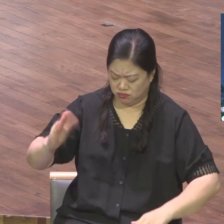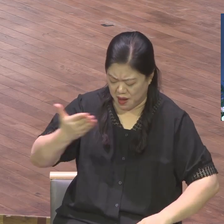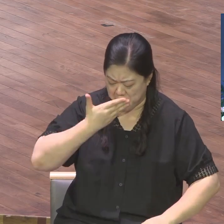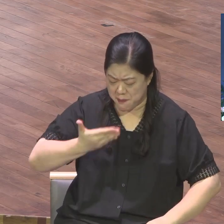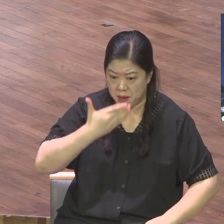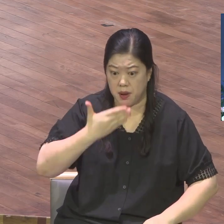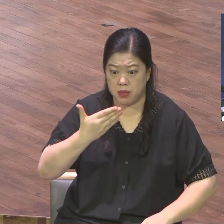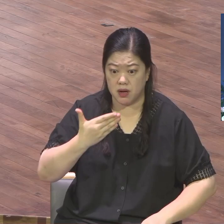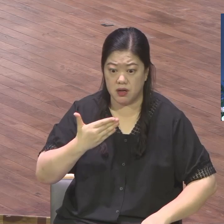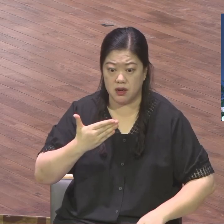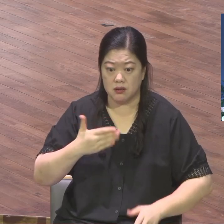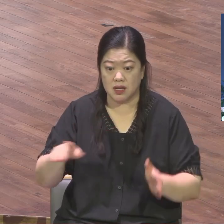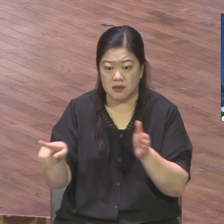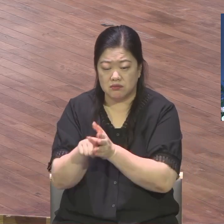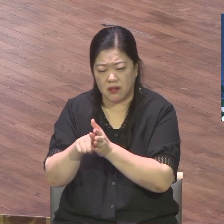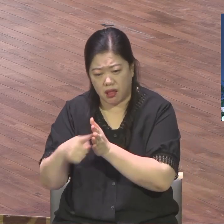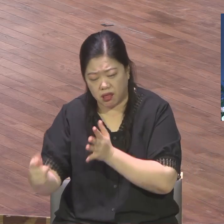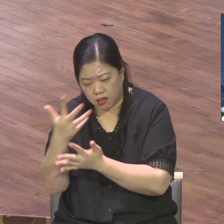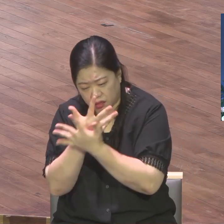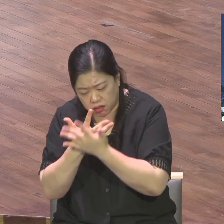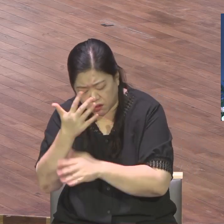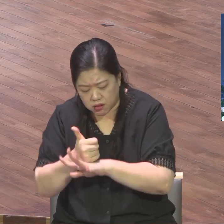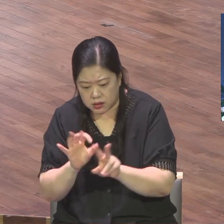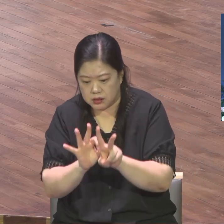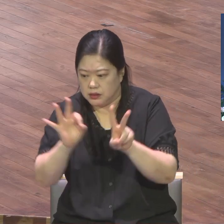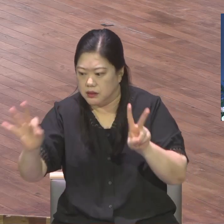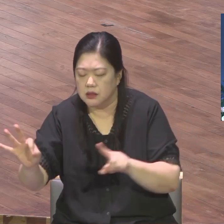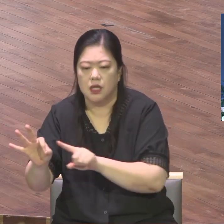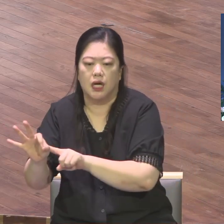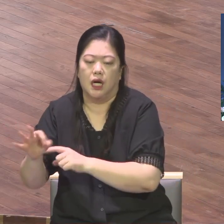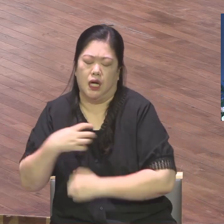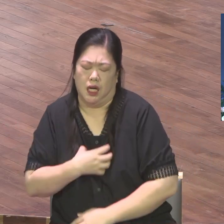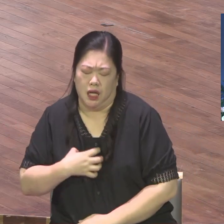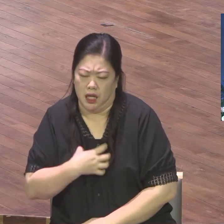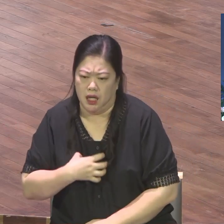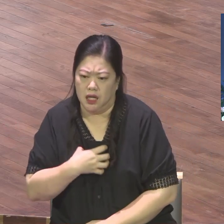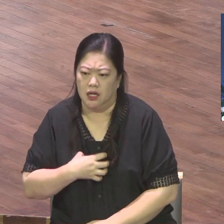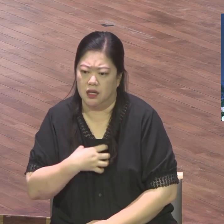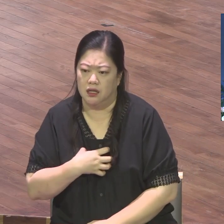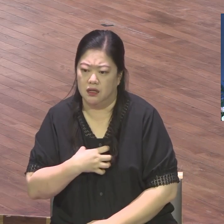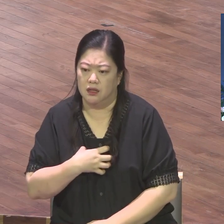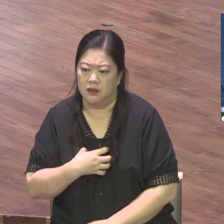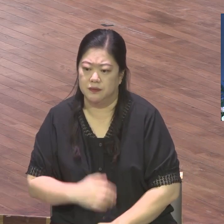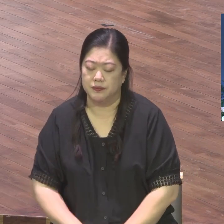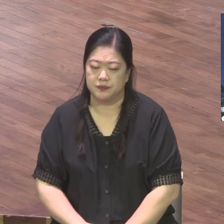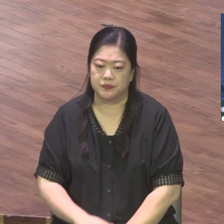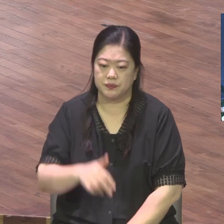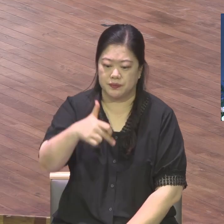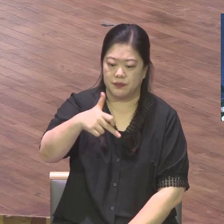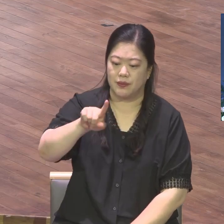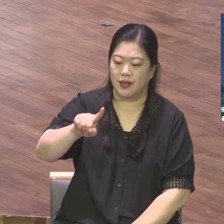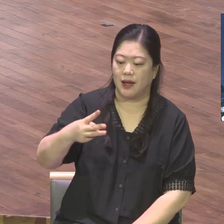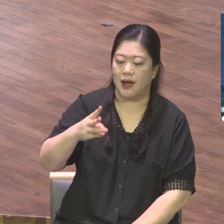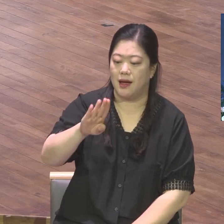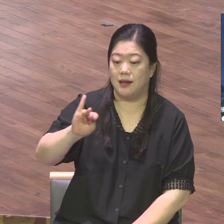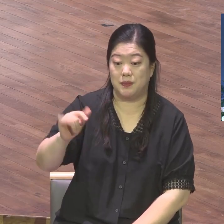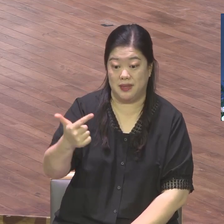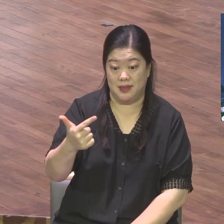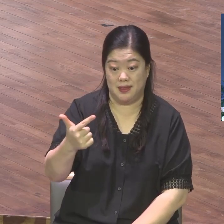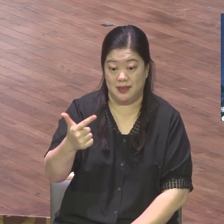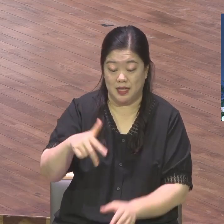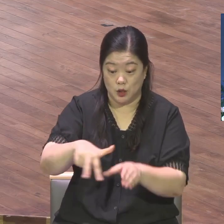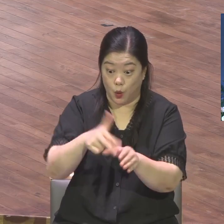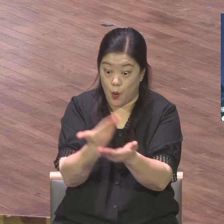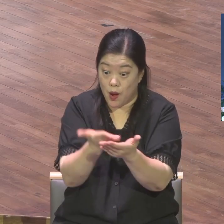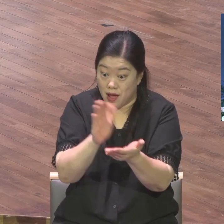믿음과 불신앙의 차이입니다. 종교 개혁자 요한 칼빈이 이런 말을 했어요. 복음의 능력은 무한